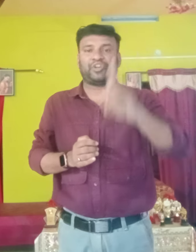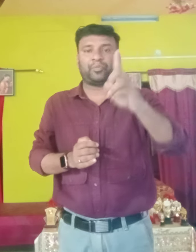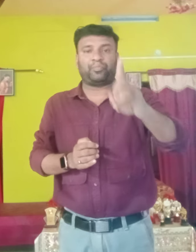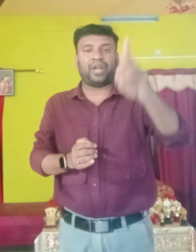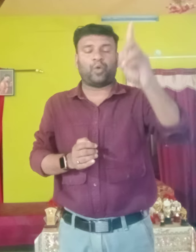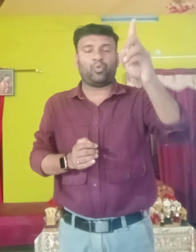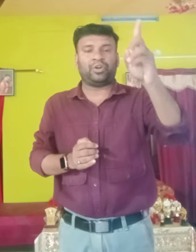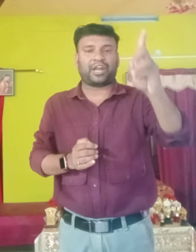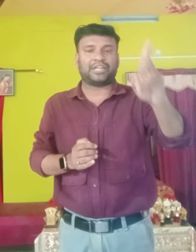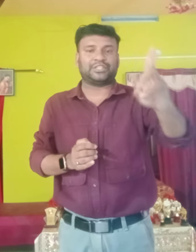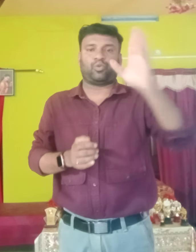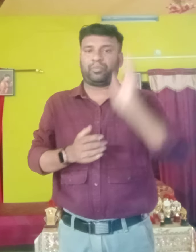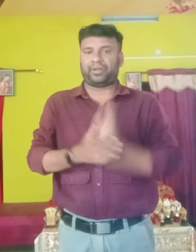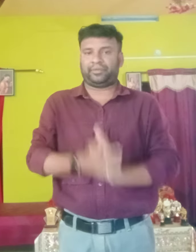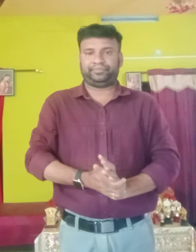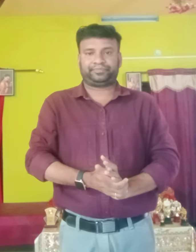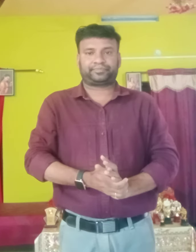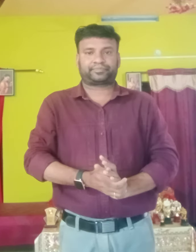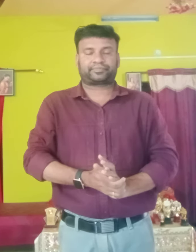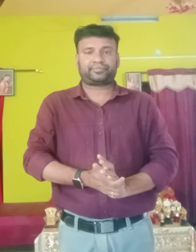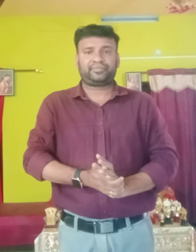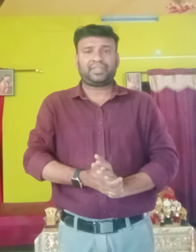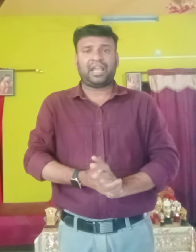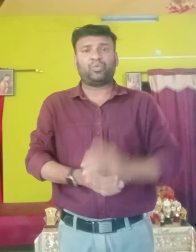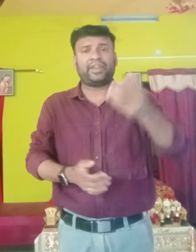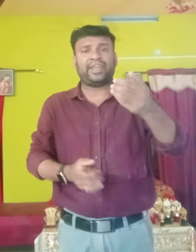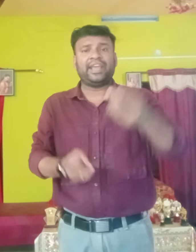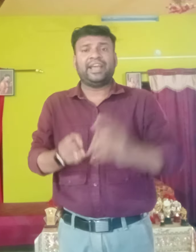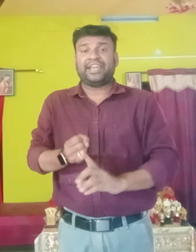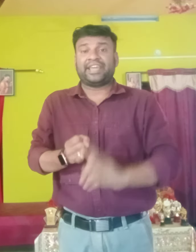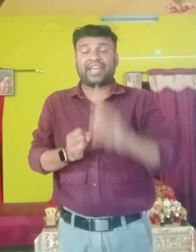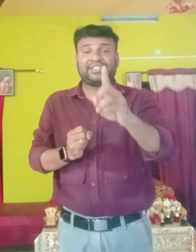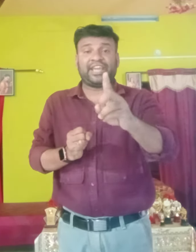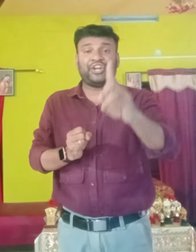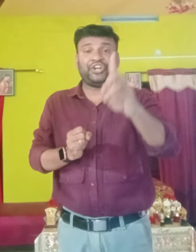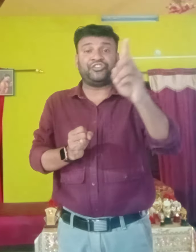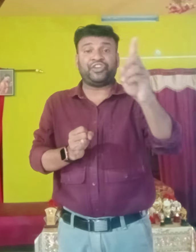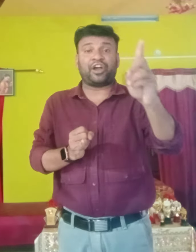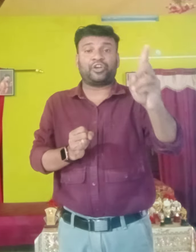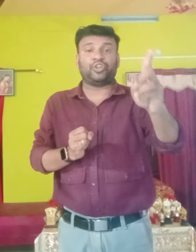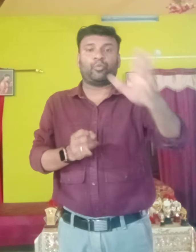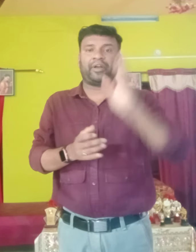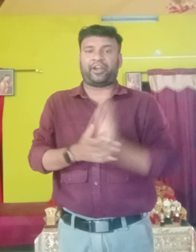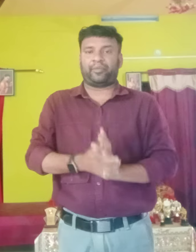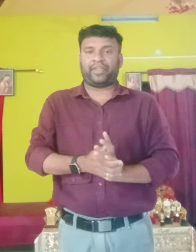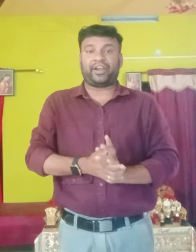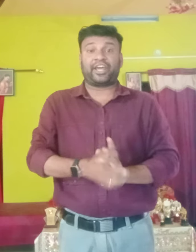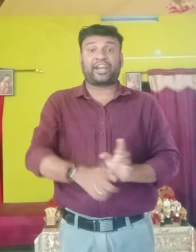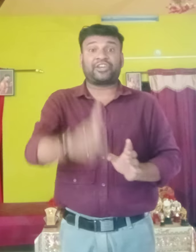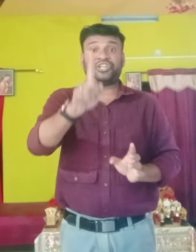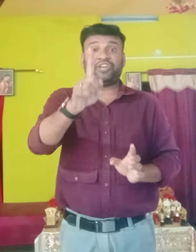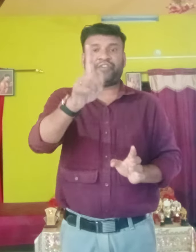സ്റ്റെപ്പ് ഡൗൺ ട്രാൻസ്ഫോർമറാണ്. അതുപോലെ ACയെ DC ആക്കുന്ന ഉപകരണം ഏതാണ്? റെക്ടിഫയർ